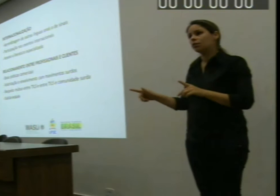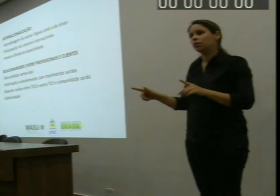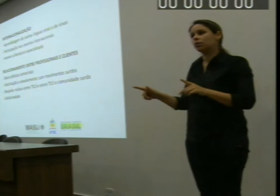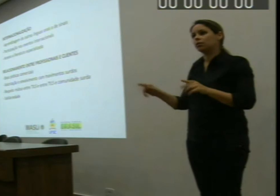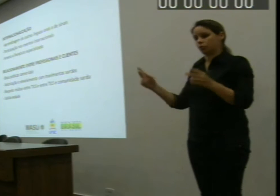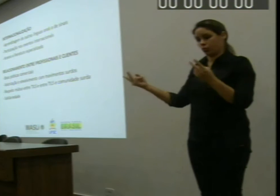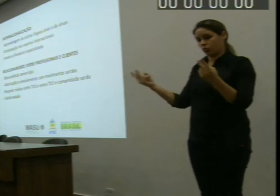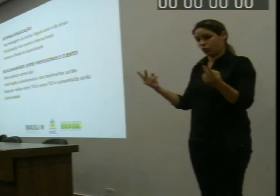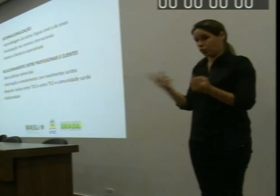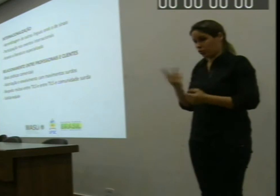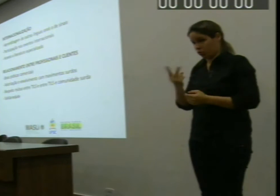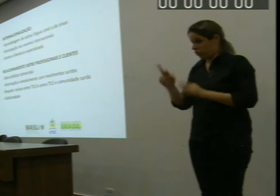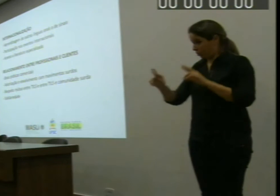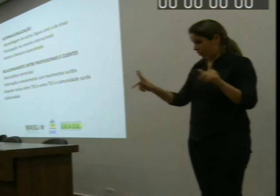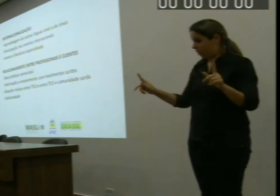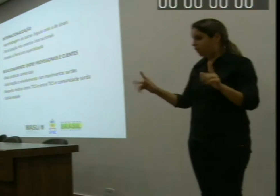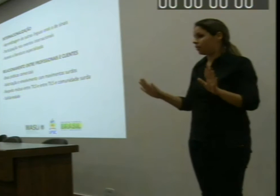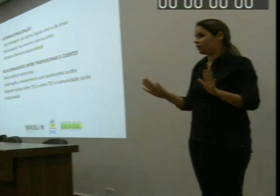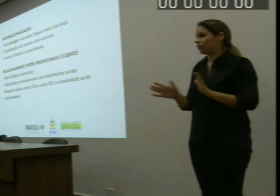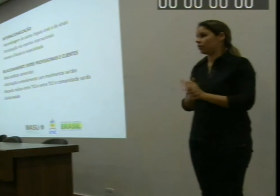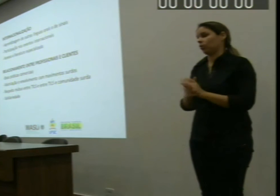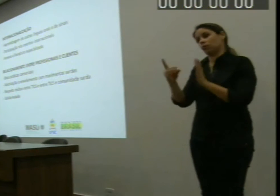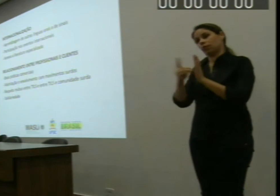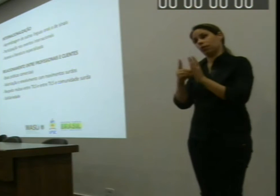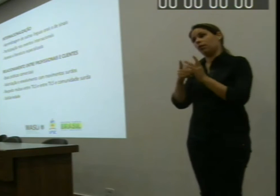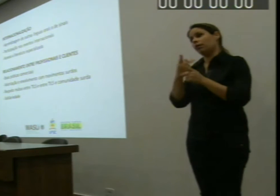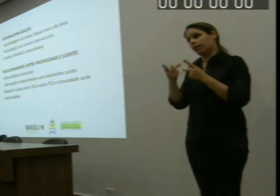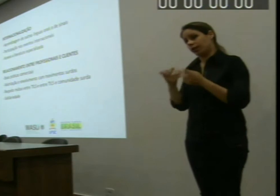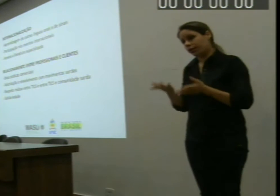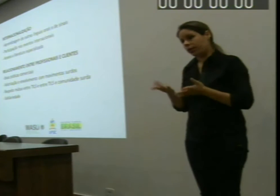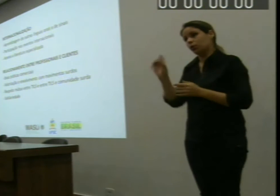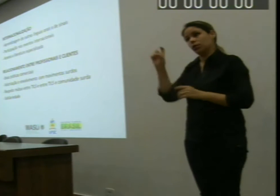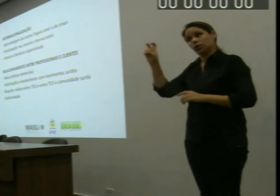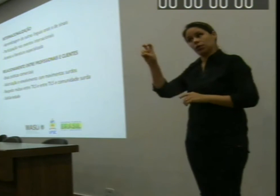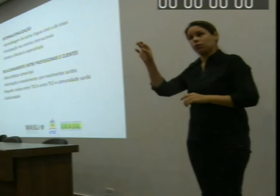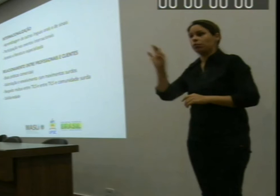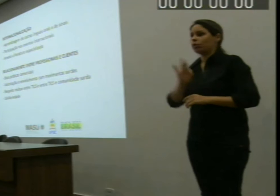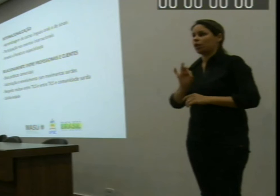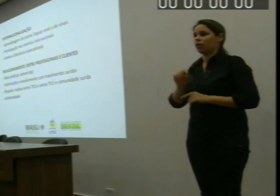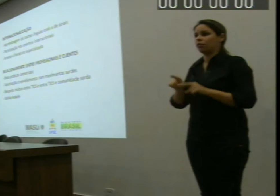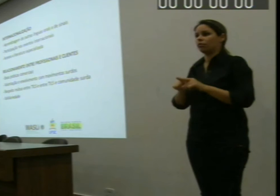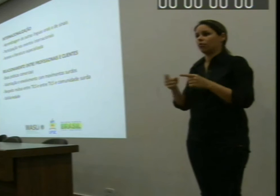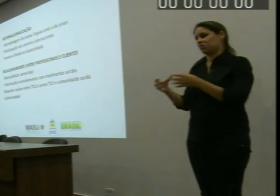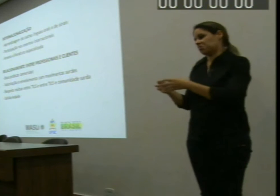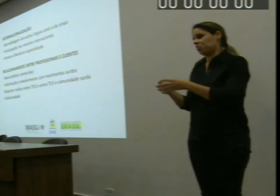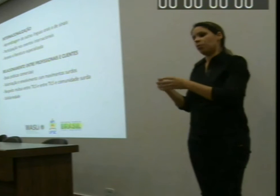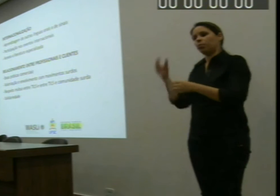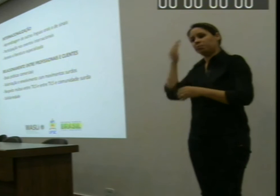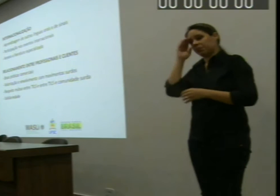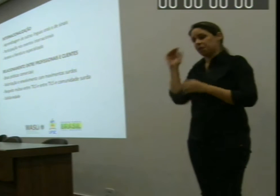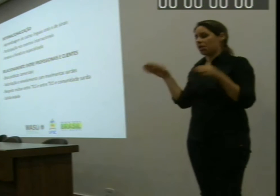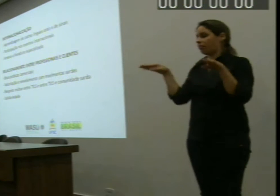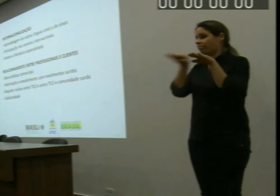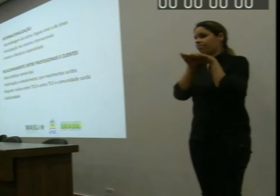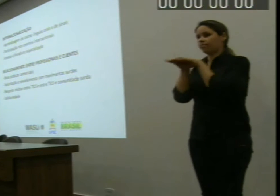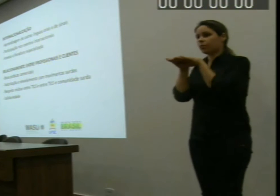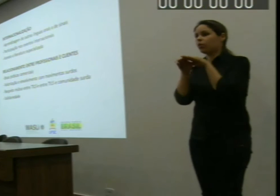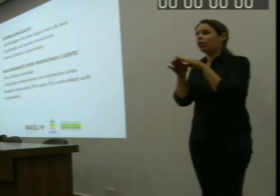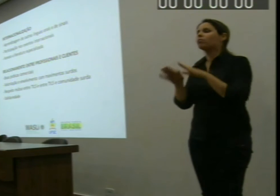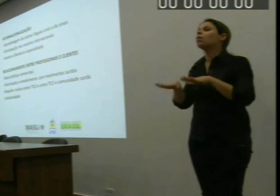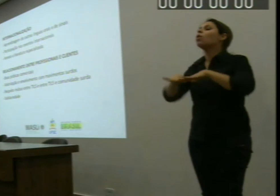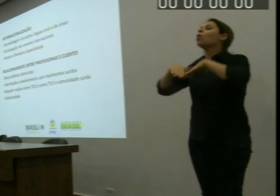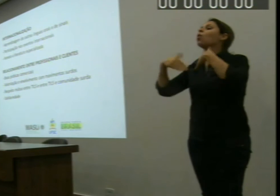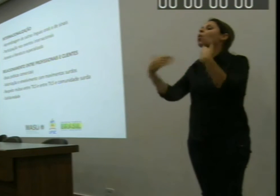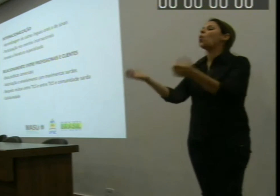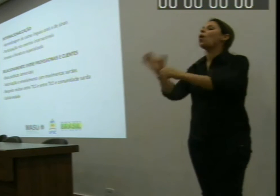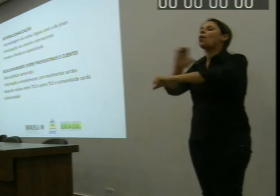ouvintes então o decreto diz isso né do 5% qual o estado da conta de de colocar 5% dos Servidores em